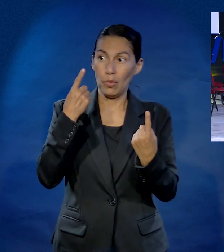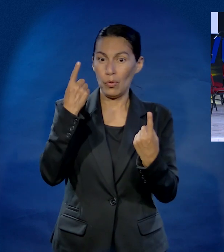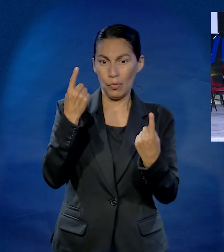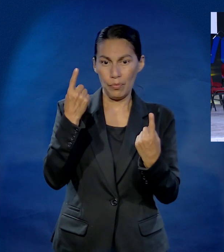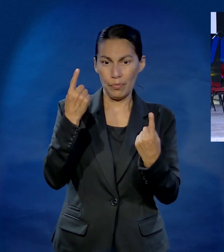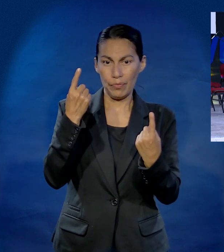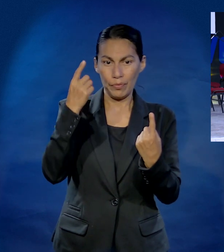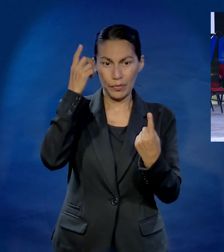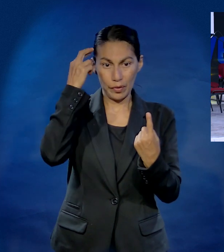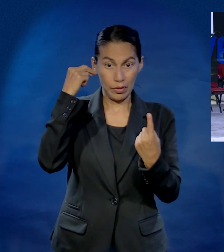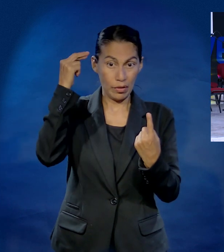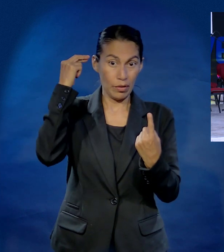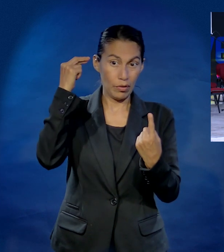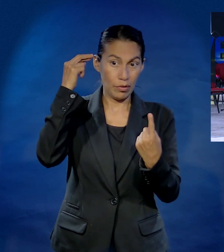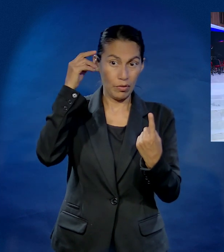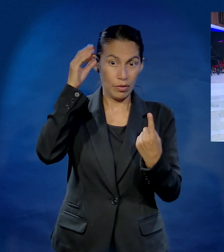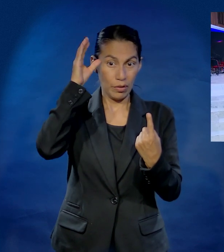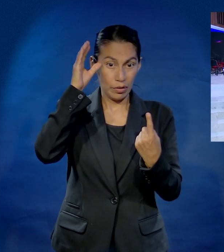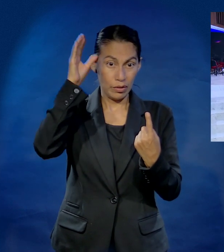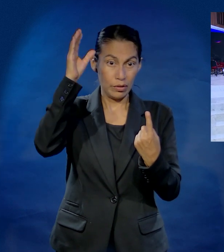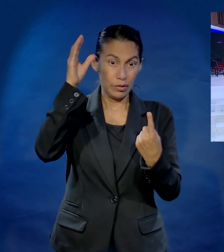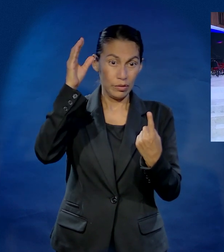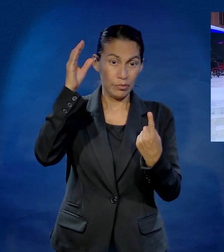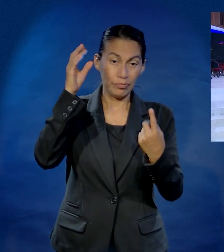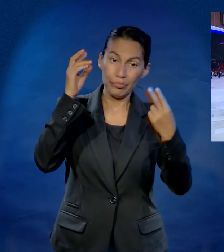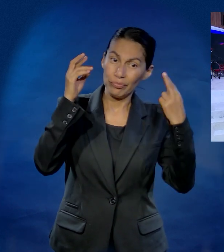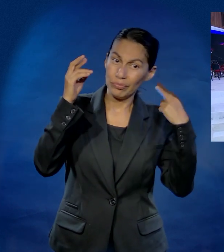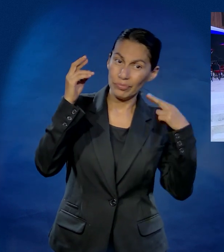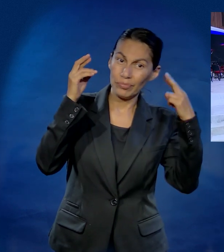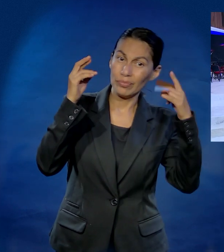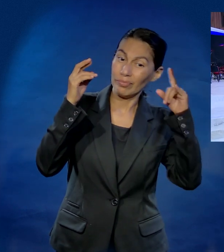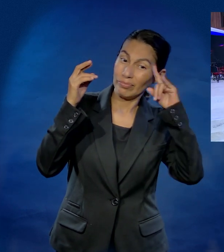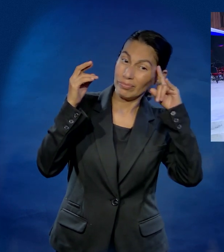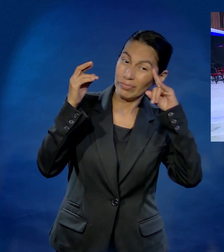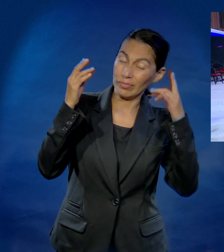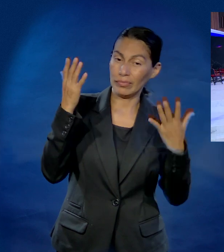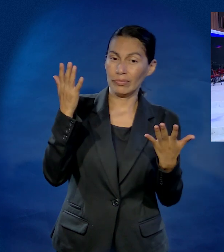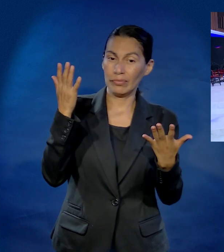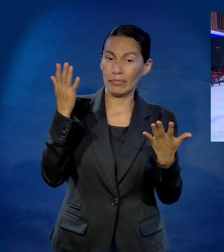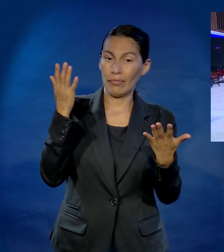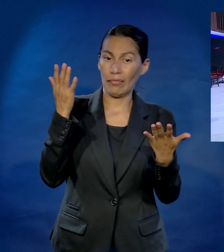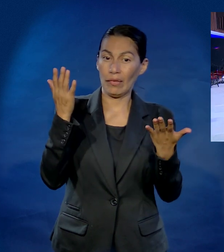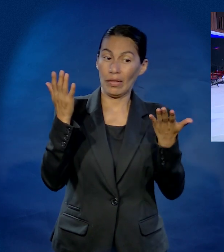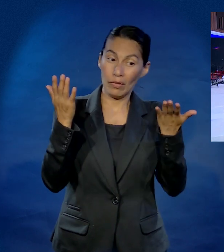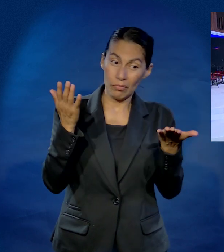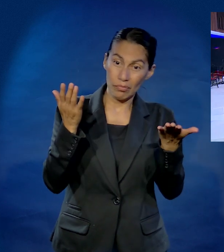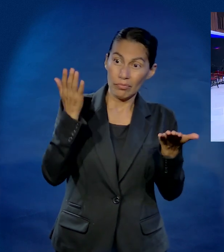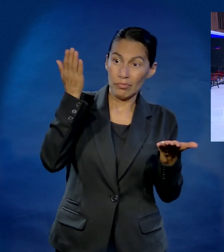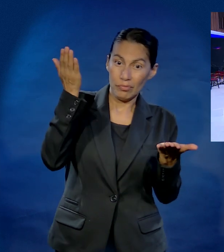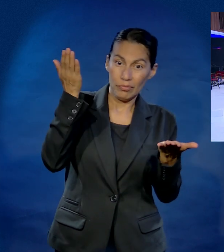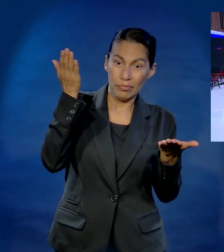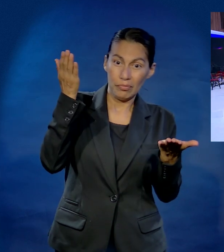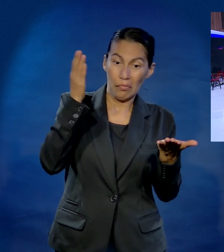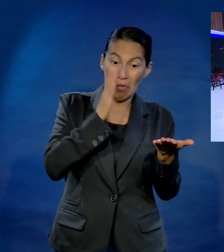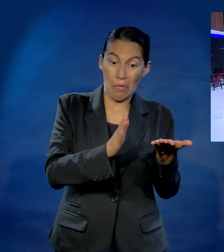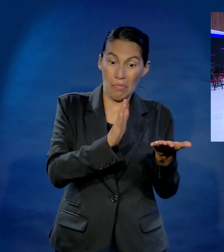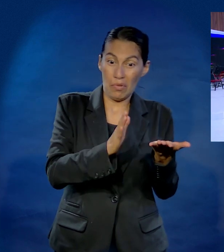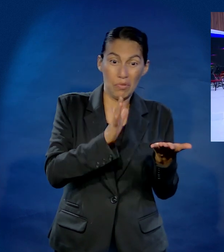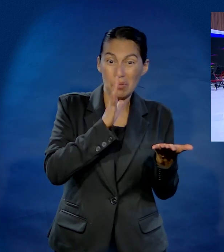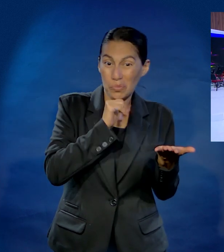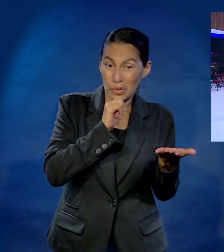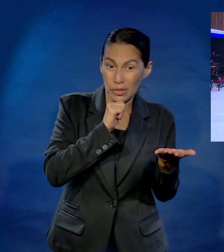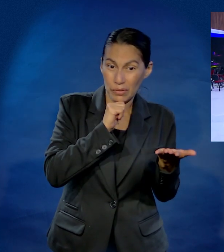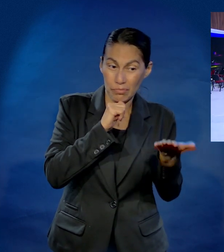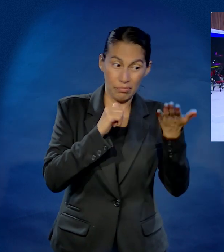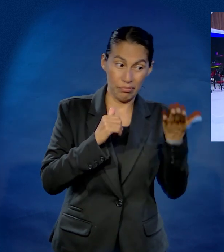todo ser humano pertenece a uno de los dos reinos que existe. el reino de Cristo o el de su enemigo.